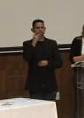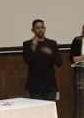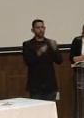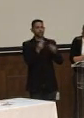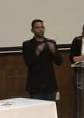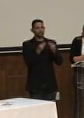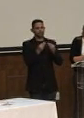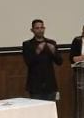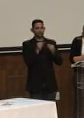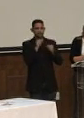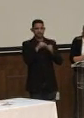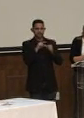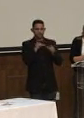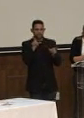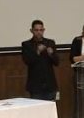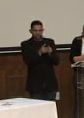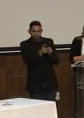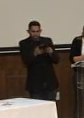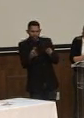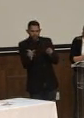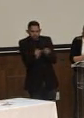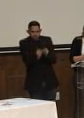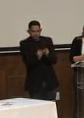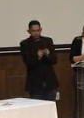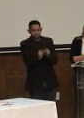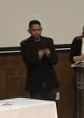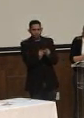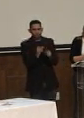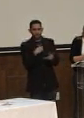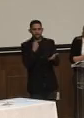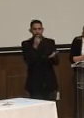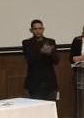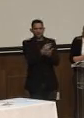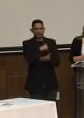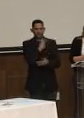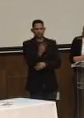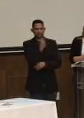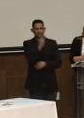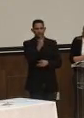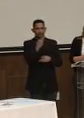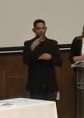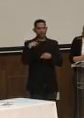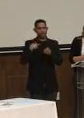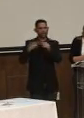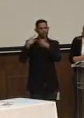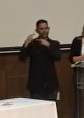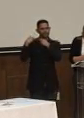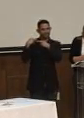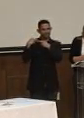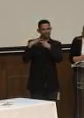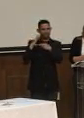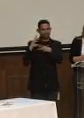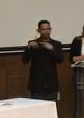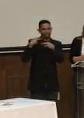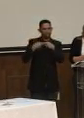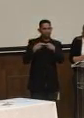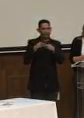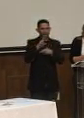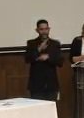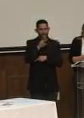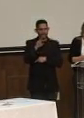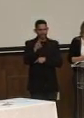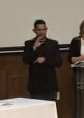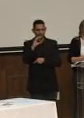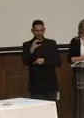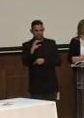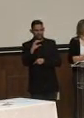viabilizar, dentro do menor prazo possível, o pagamento dos valores retroativos relacionado à